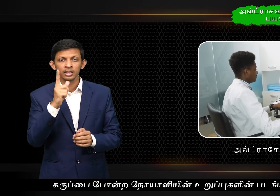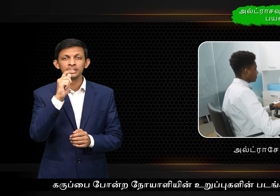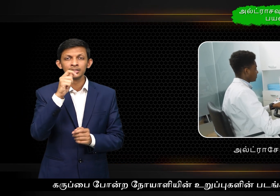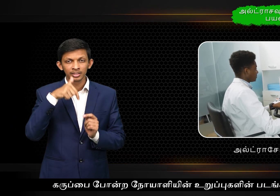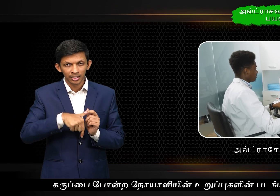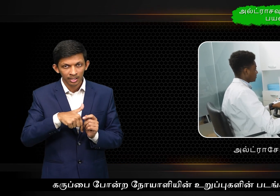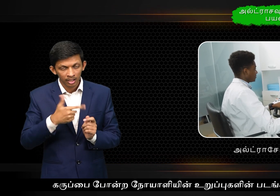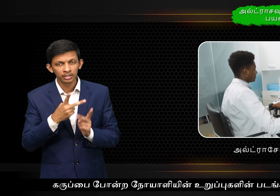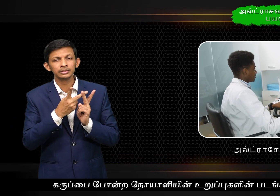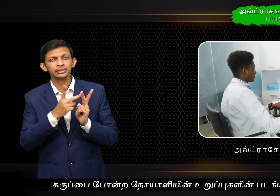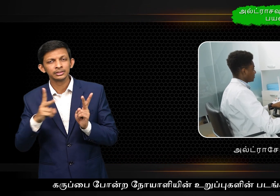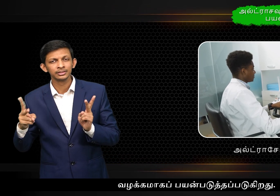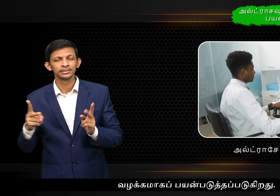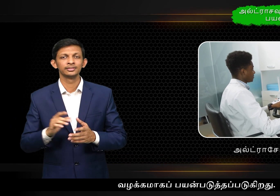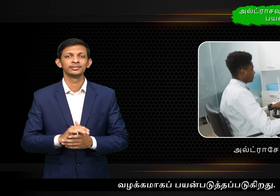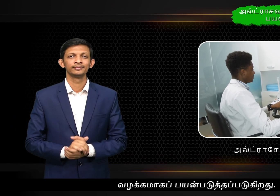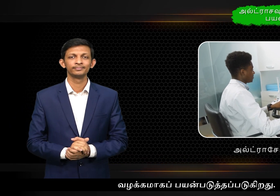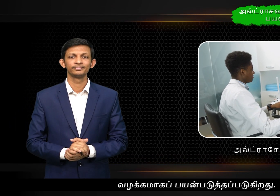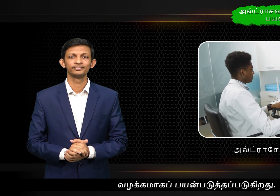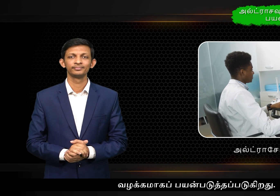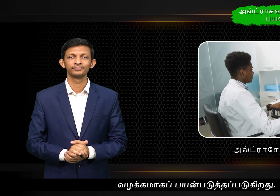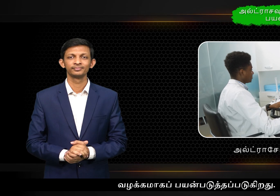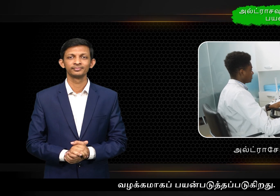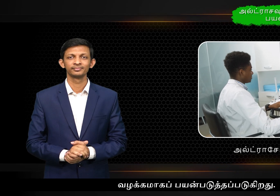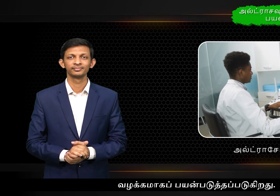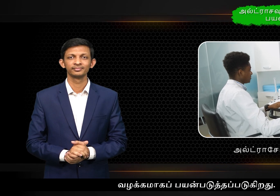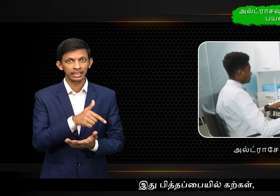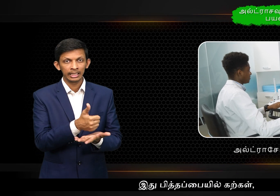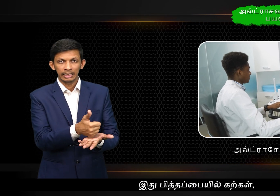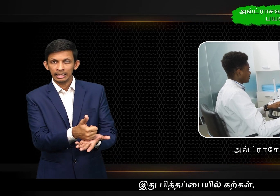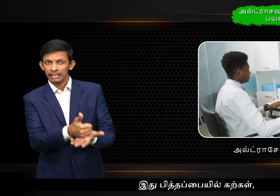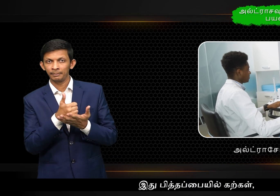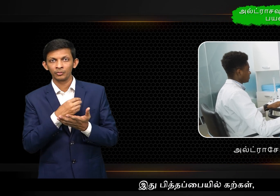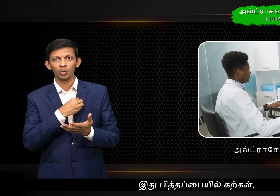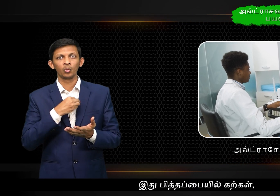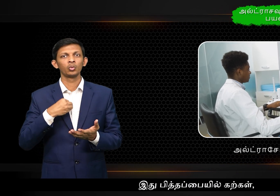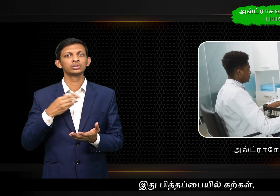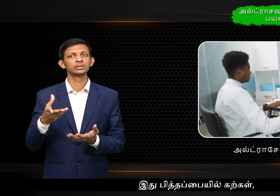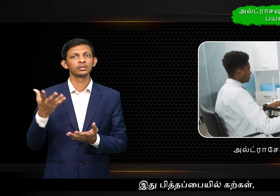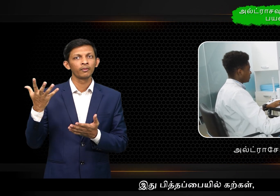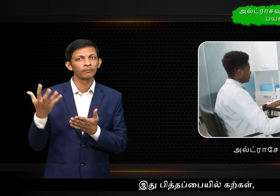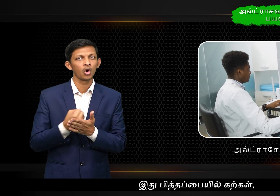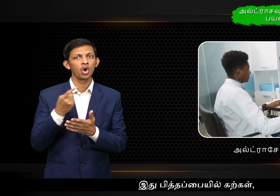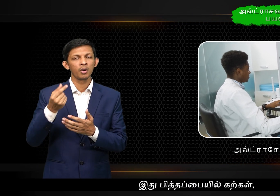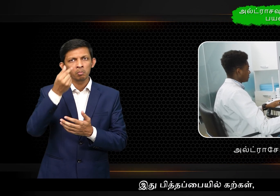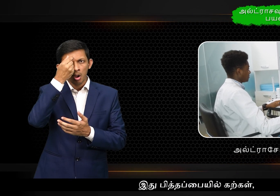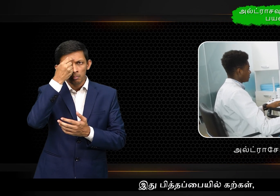நோயாளியின் உறுப்புகளின் படங்களை காட்ட வழக்கமாக பயன்படுத்தப்படுகிறது. இது பித்தப்பையில் கற்கள்,